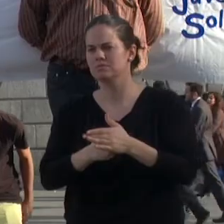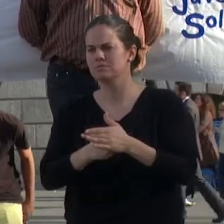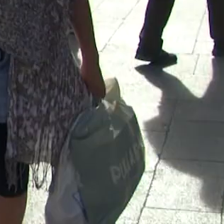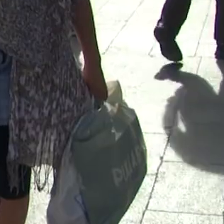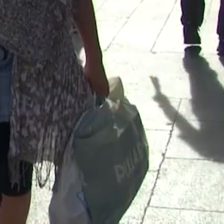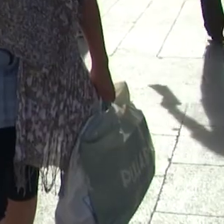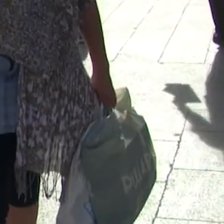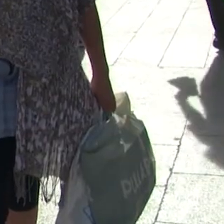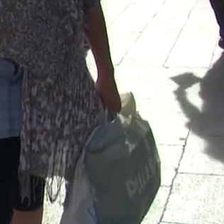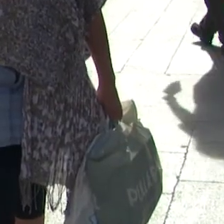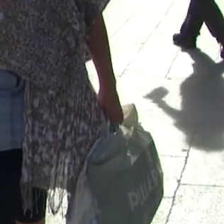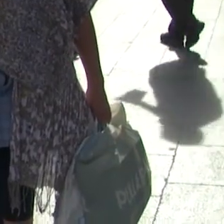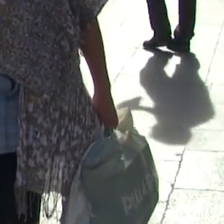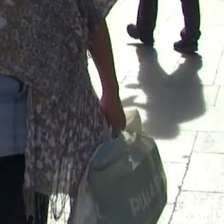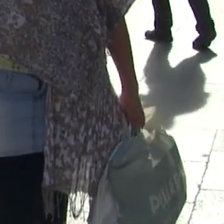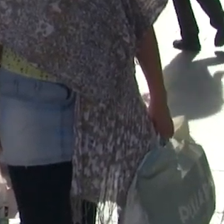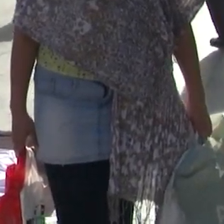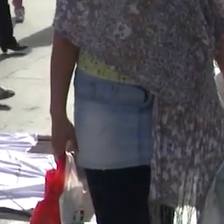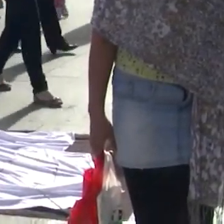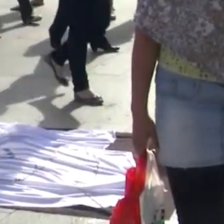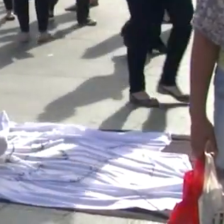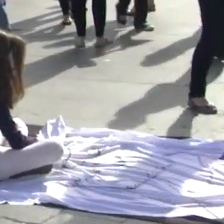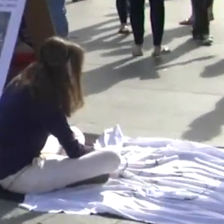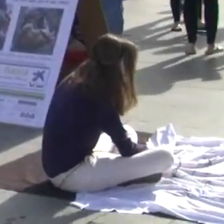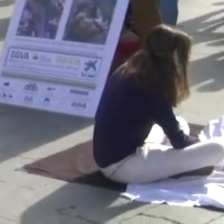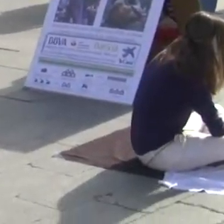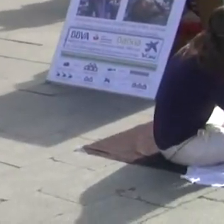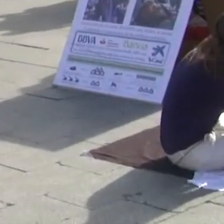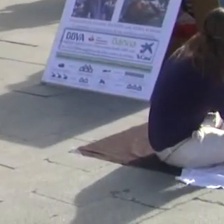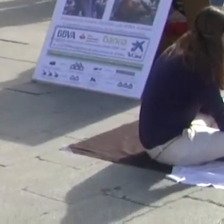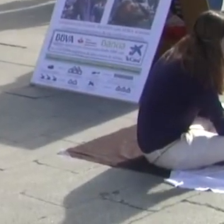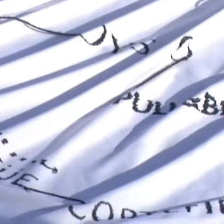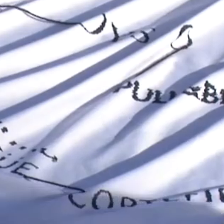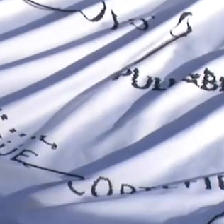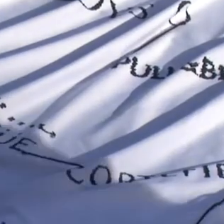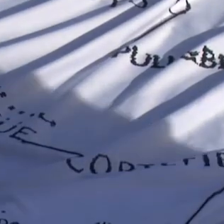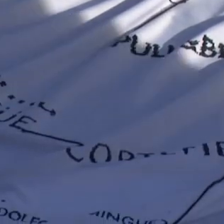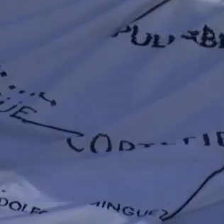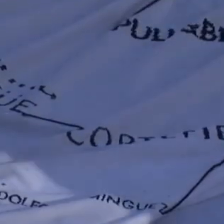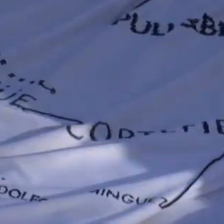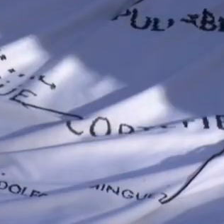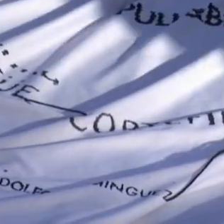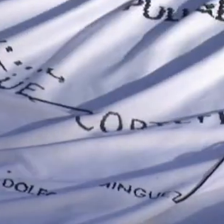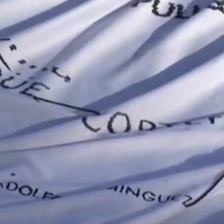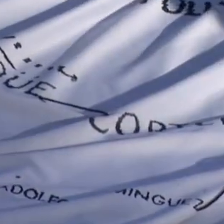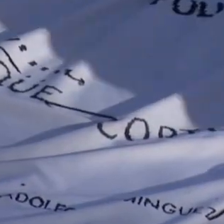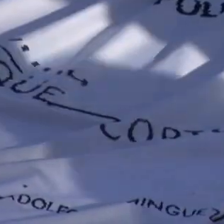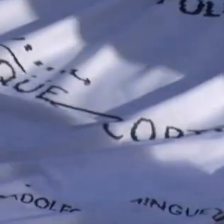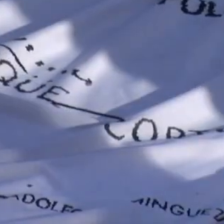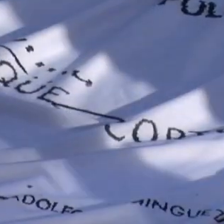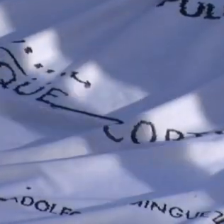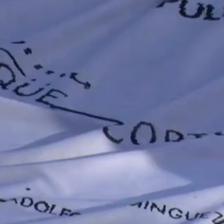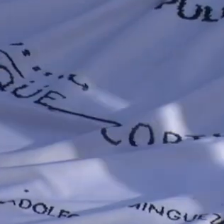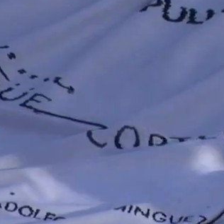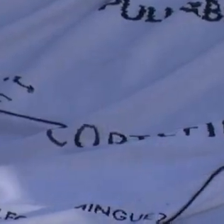no repara en usar a niños como mano de obra barata. Detrás de cada prenda de